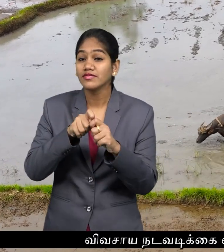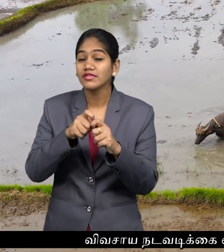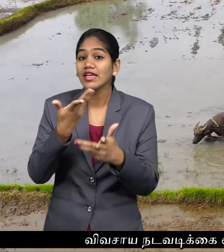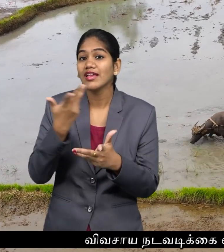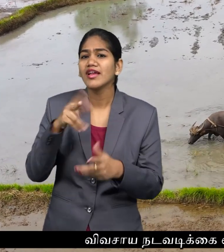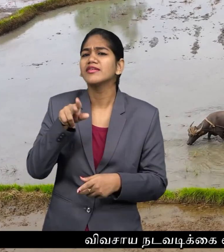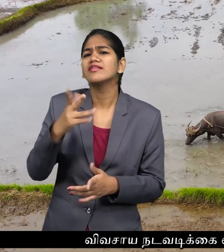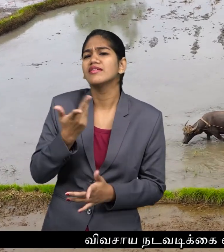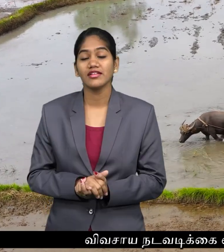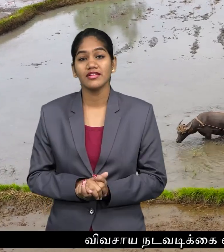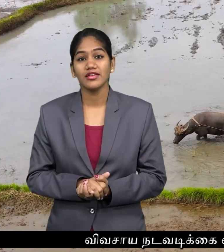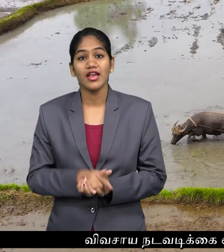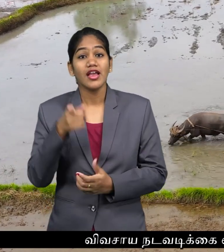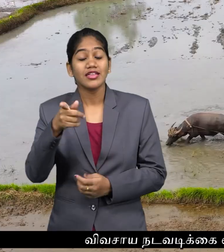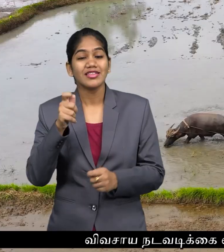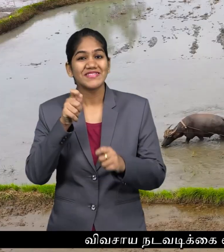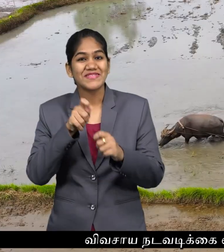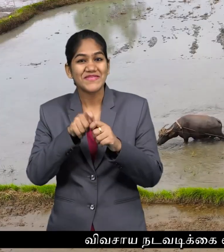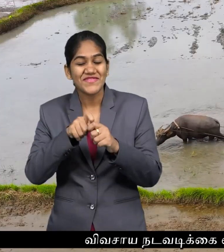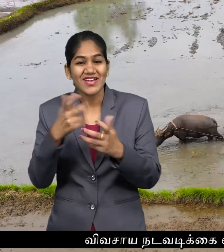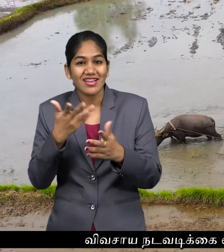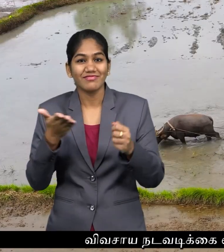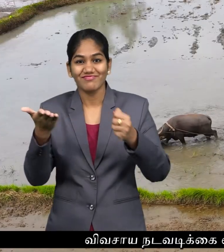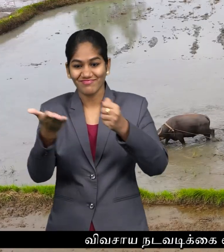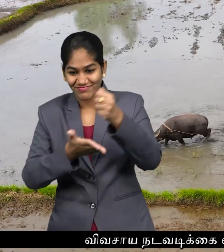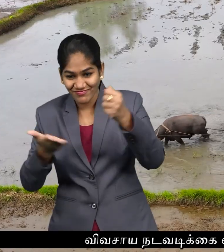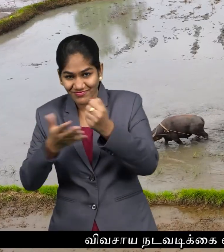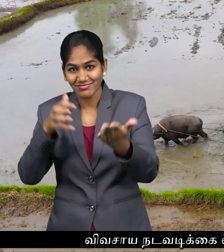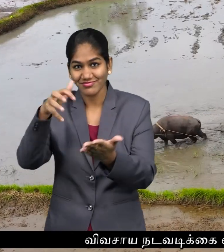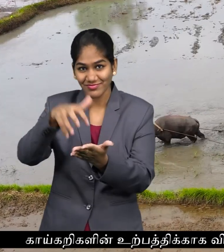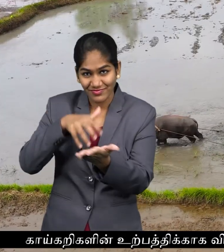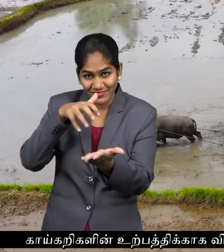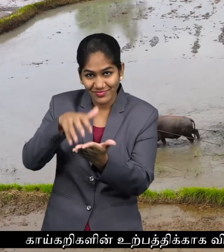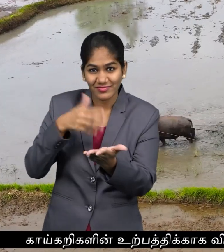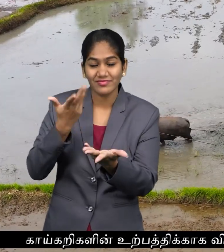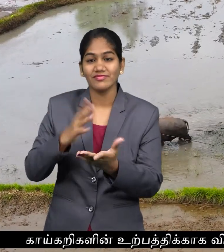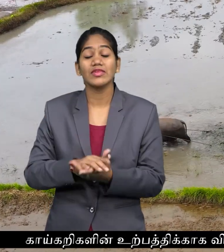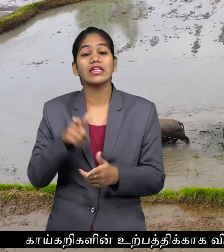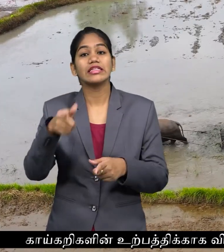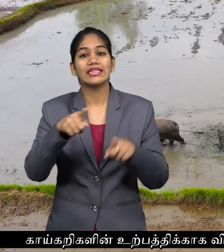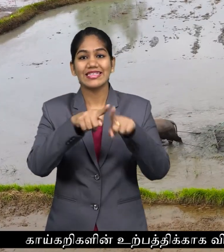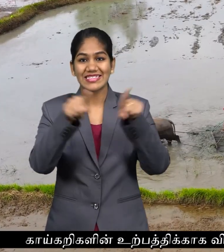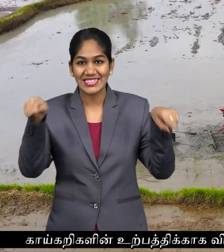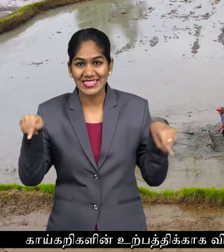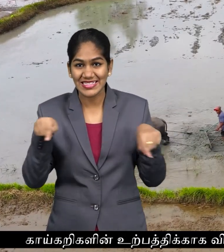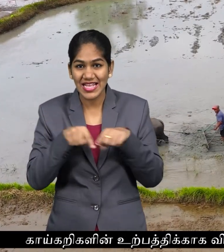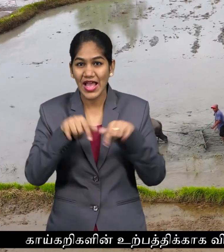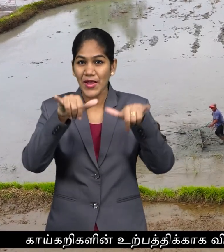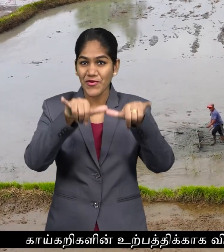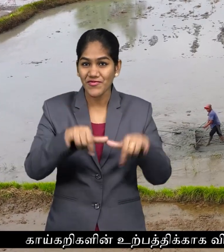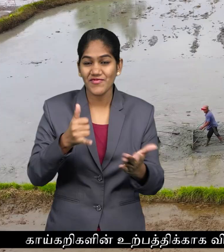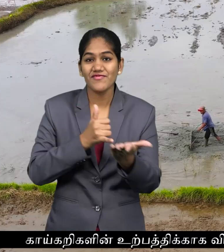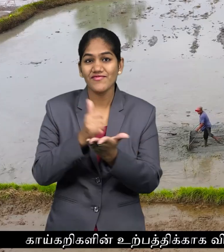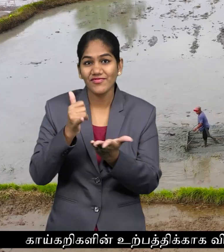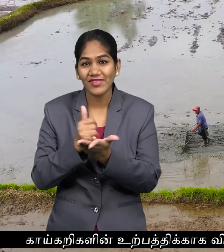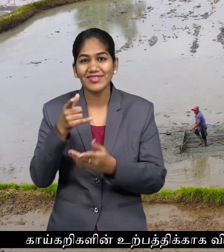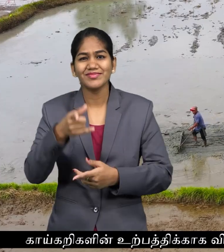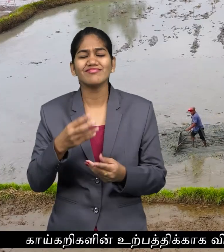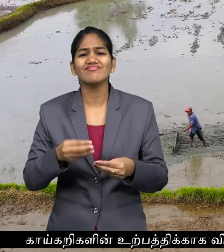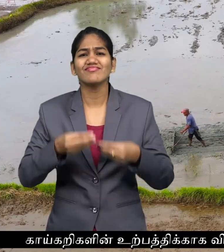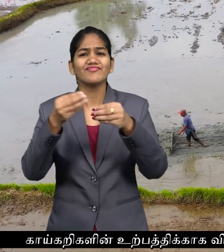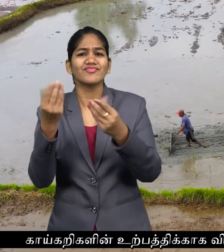விவசாய நடவடிக்கை என்பது பயிர்கள், பழங்கள் மற்றும் காய்கறிகளின் உற்பத்திக்காக விவசாய